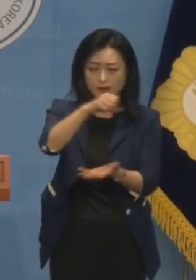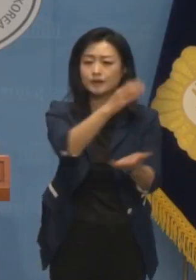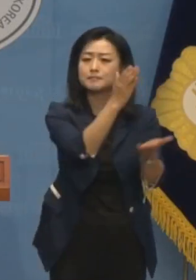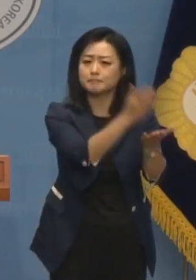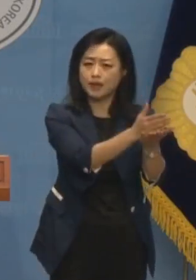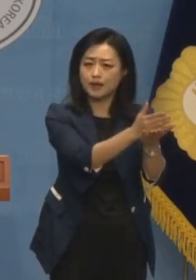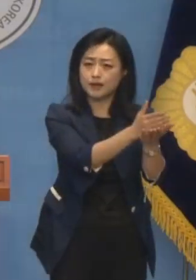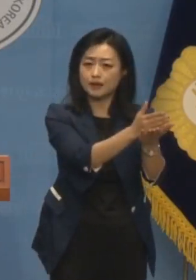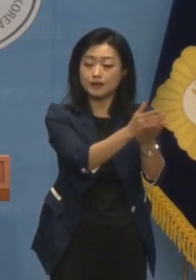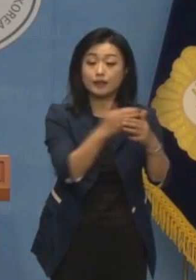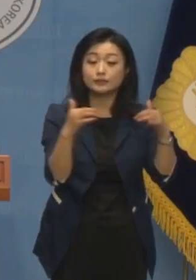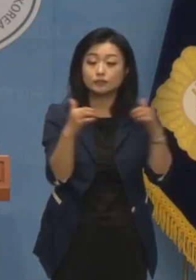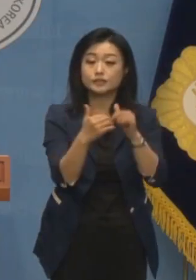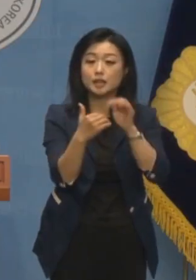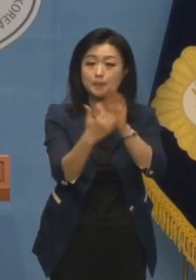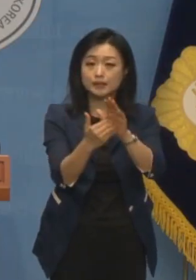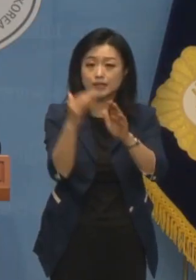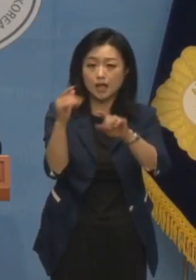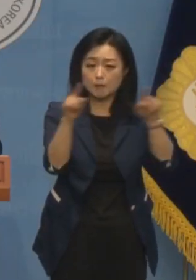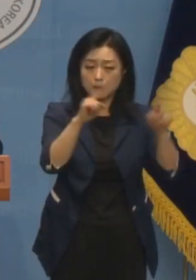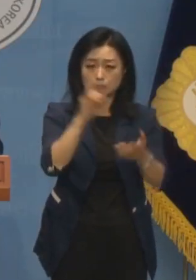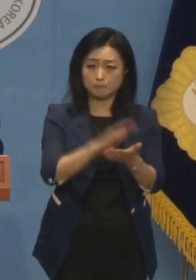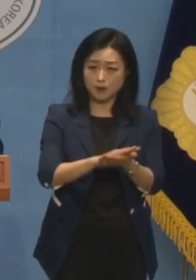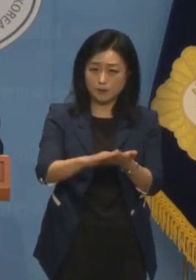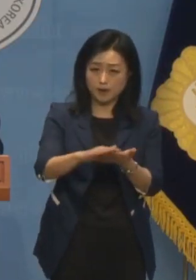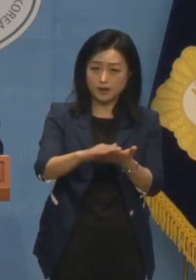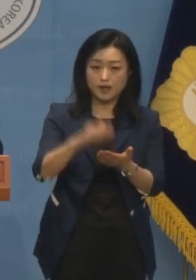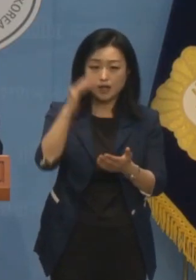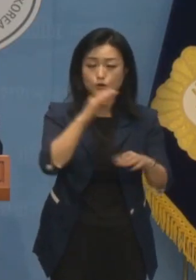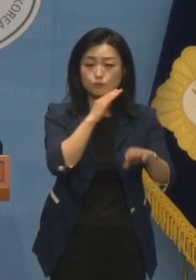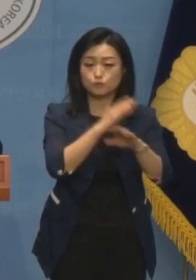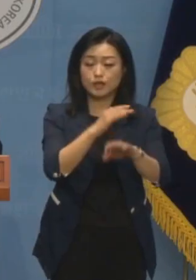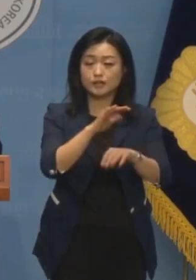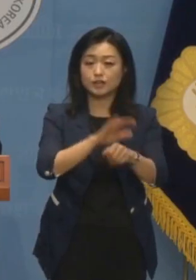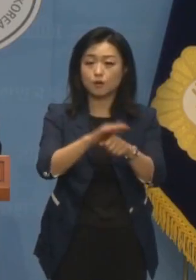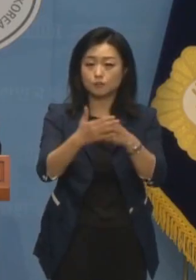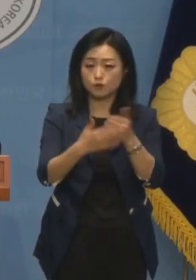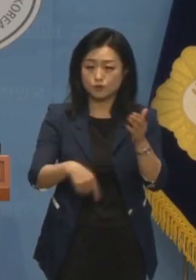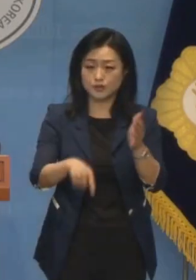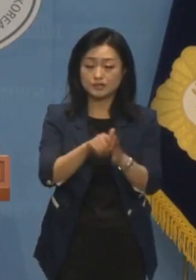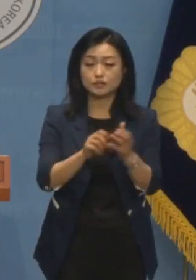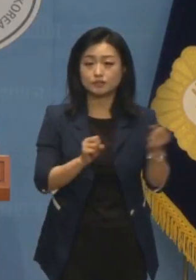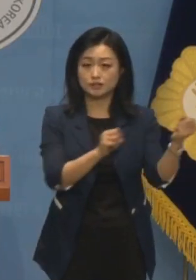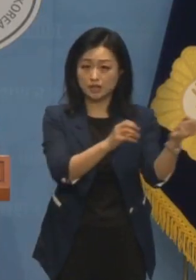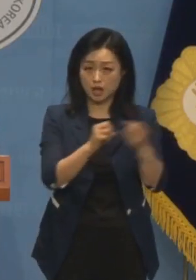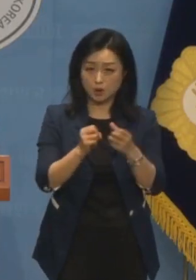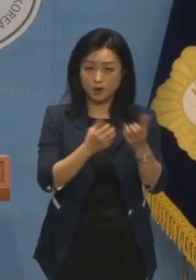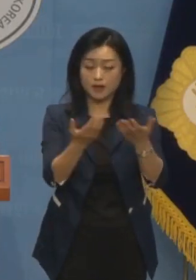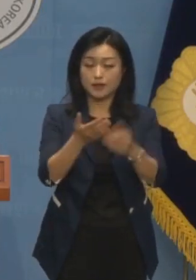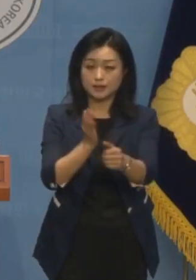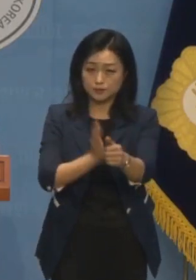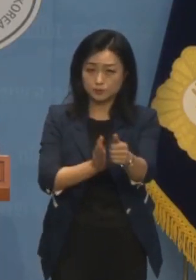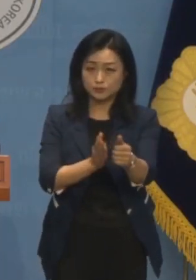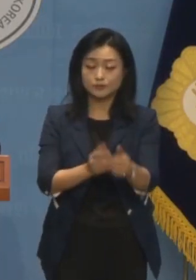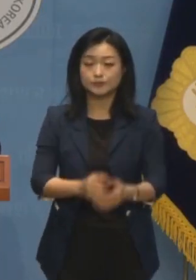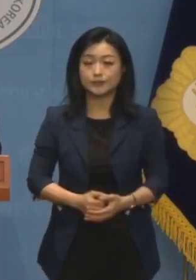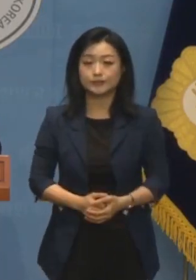중지하고 전쟁 방지와 한반도 평화 그리고 남북 협력을 위해 대화에 나설 것을 강력히